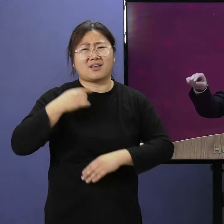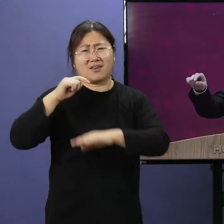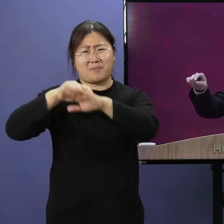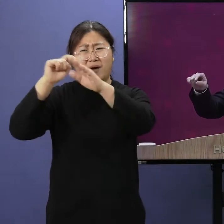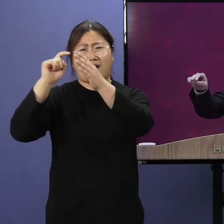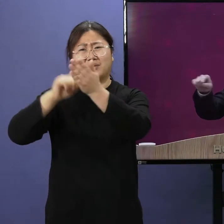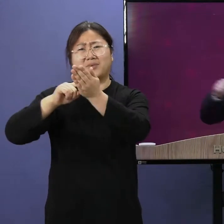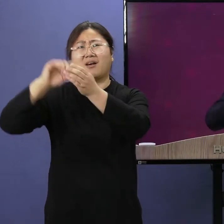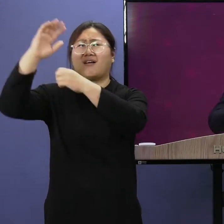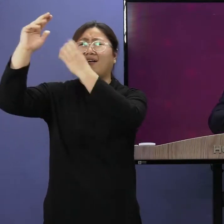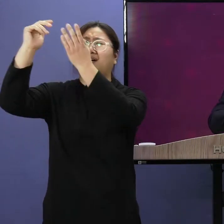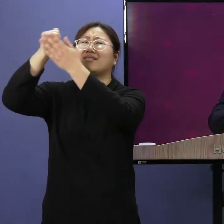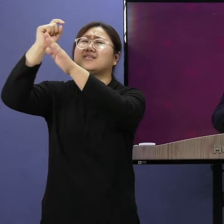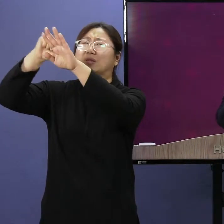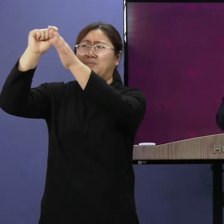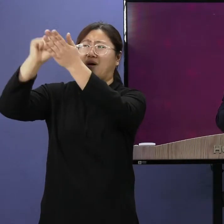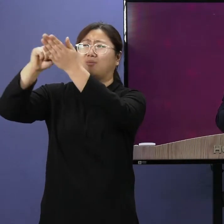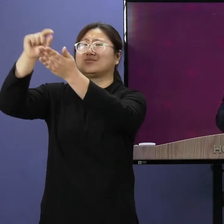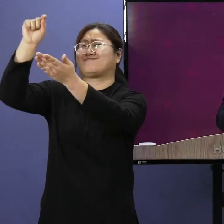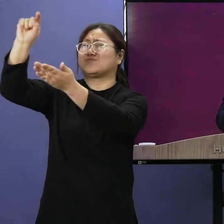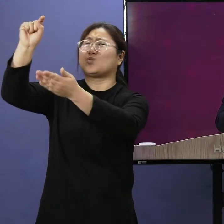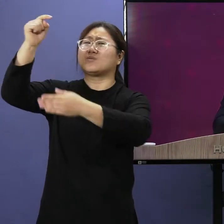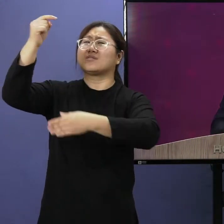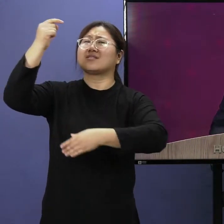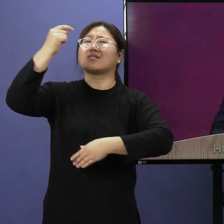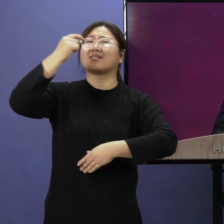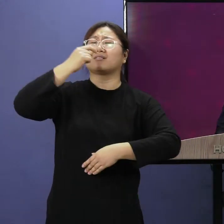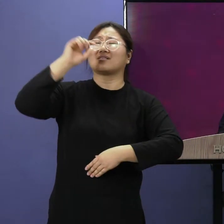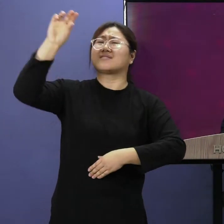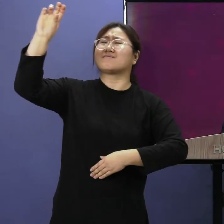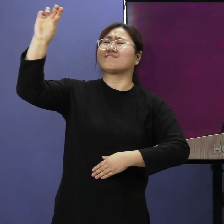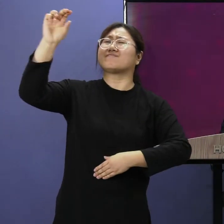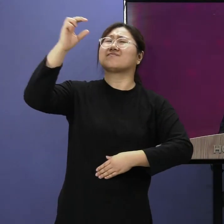톡 찍어서 제 마음에 톡 주셨습니다.